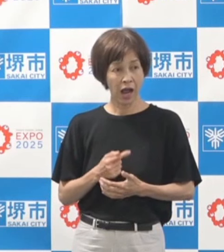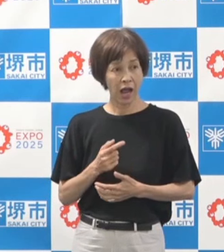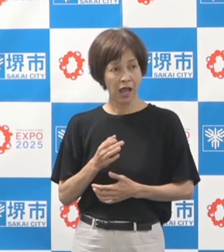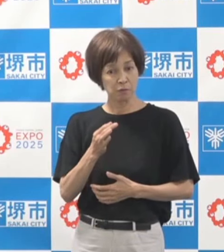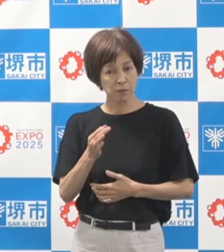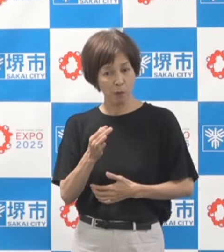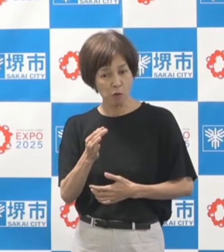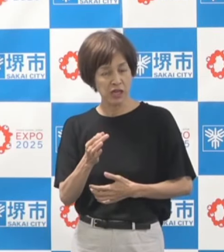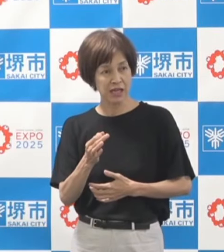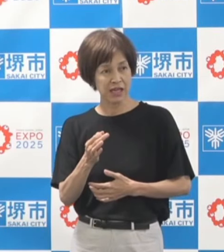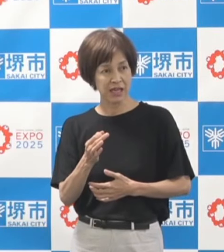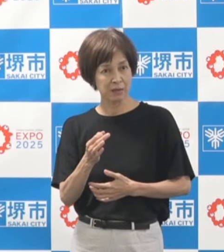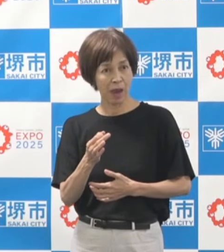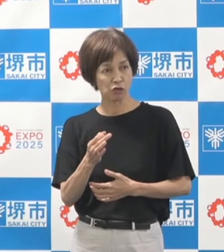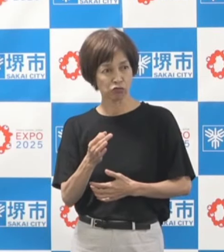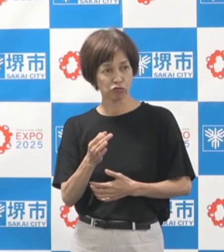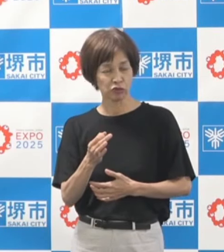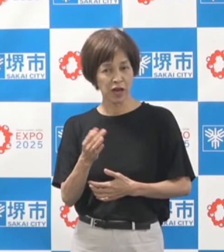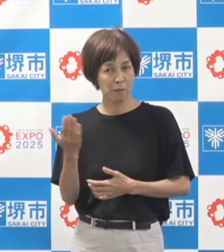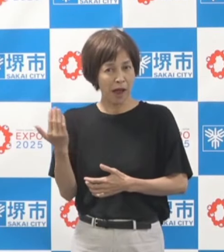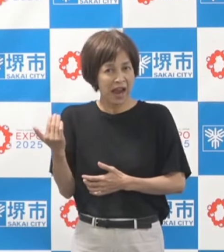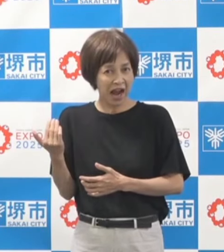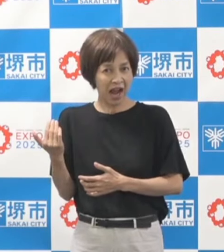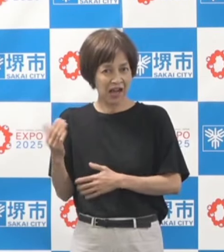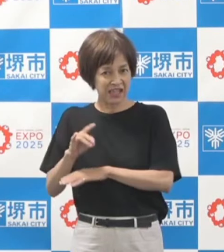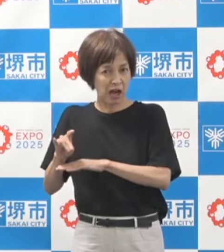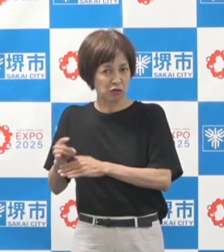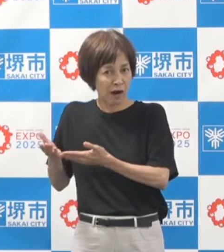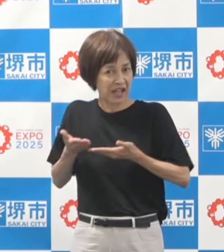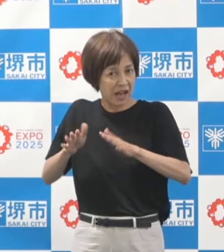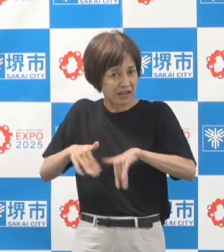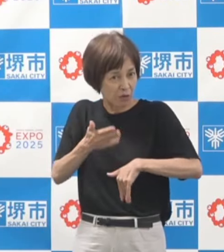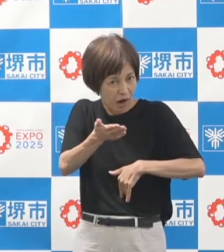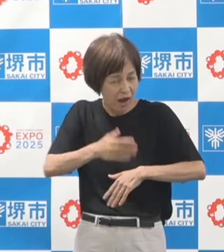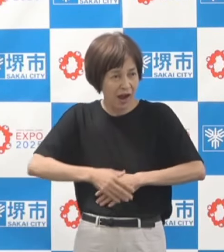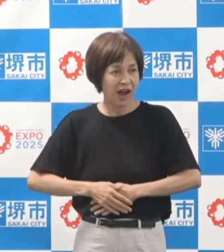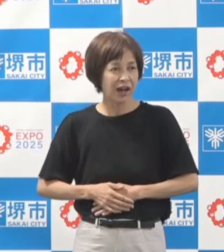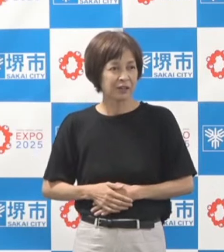のかとか、なんかそのあたり この経緯も含めてなんですけど、 はい、 工夫その、